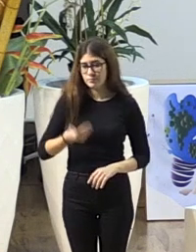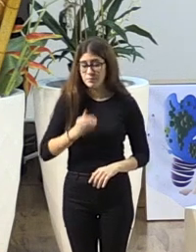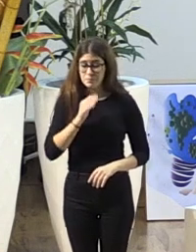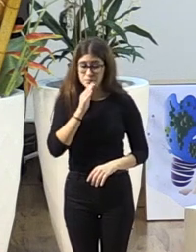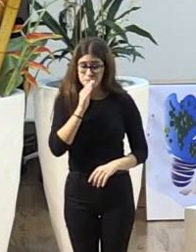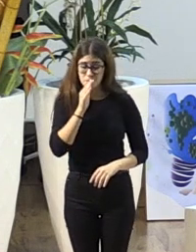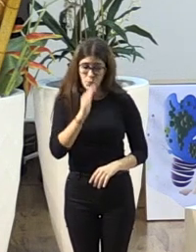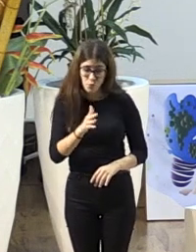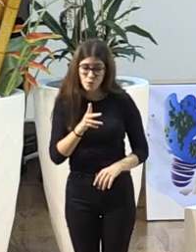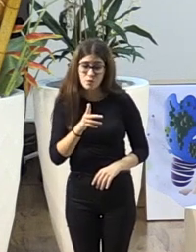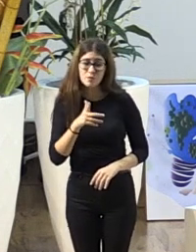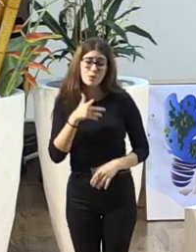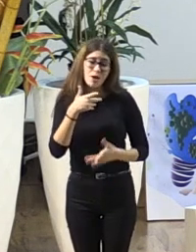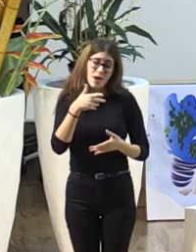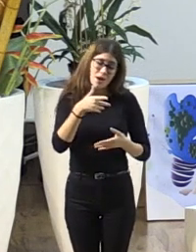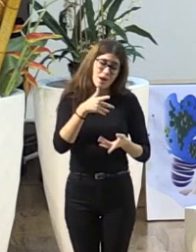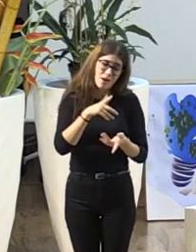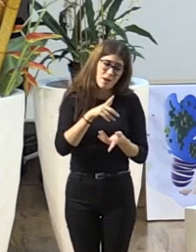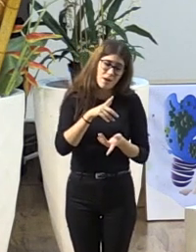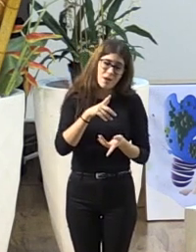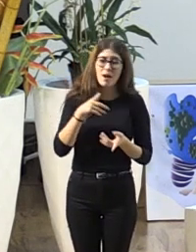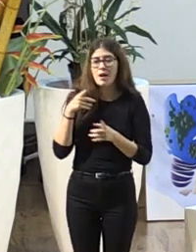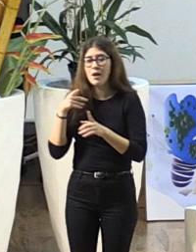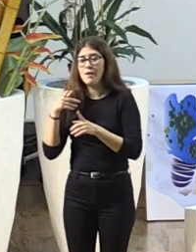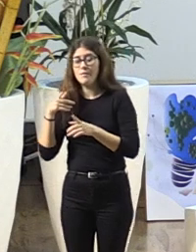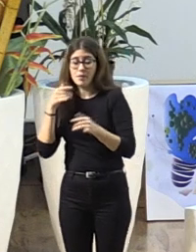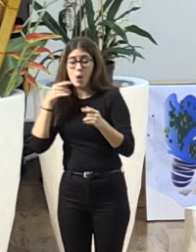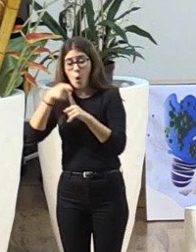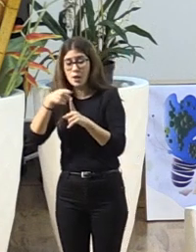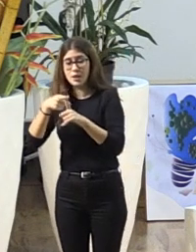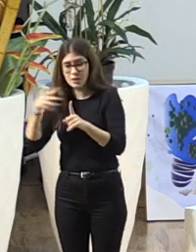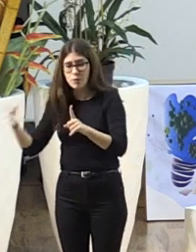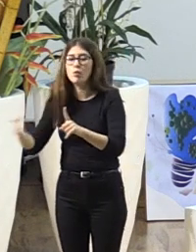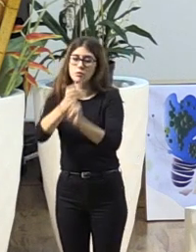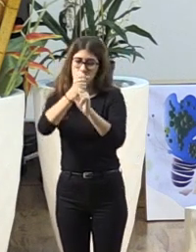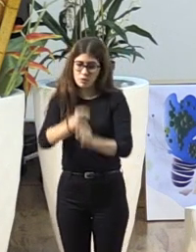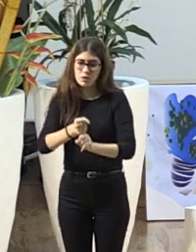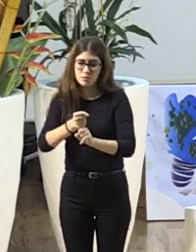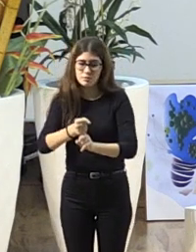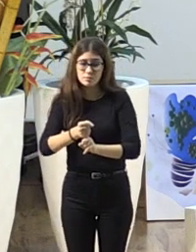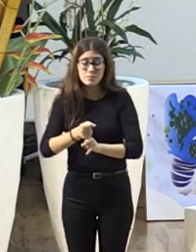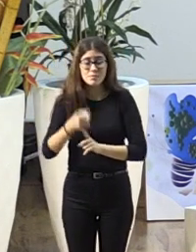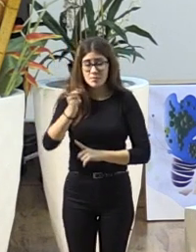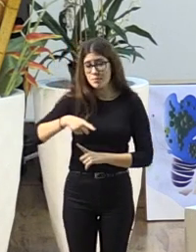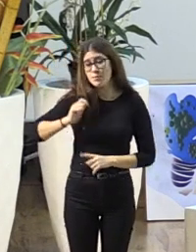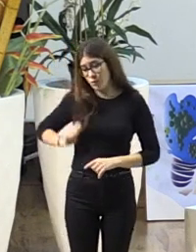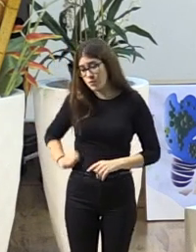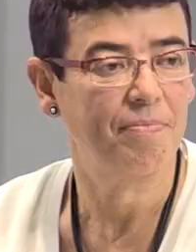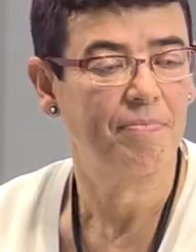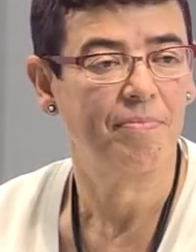para poder ser fieles a las finalidades de nuestra misma profesión y de la misma